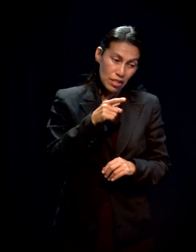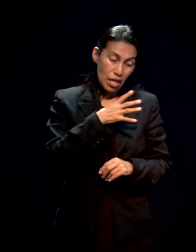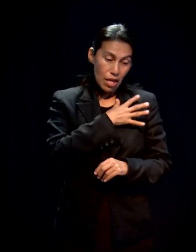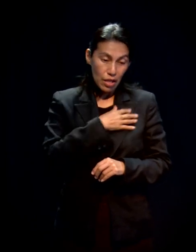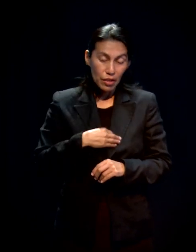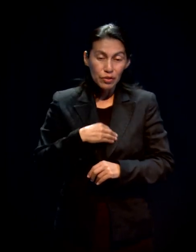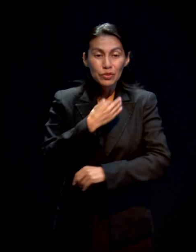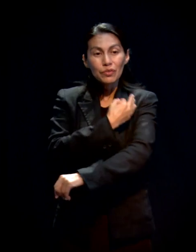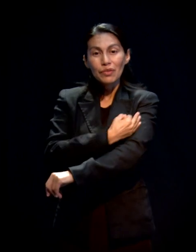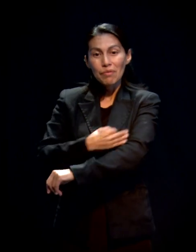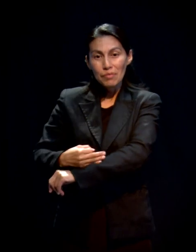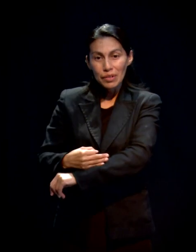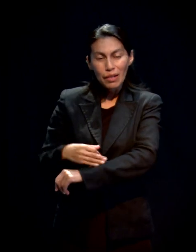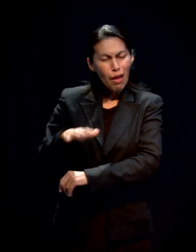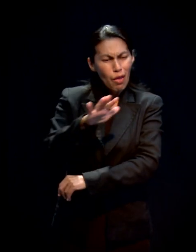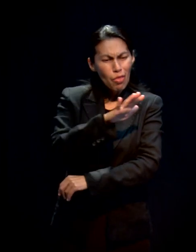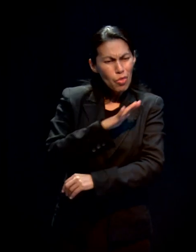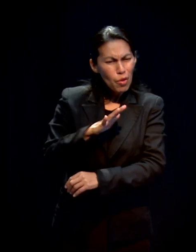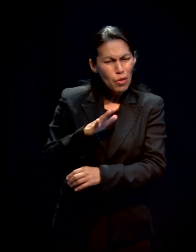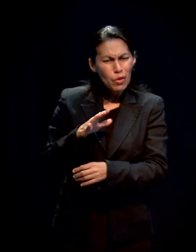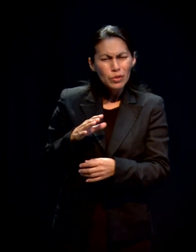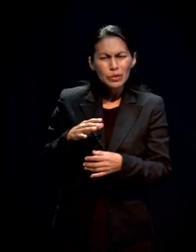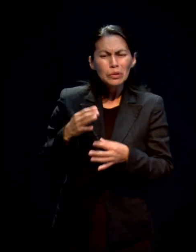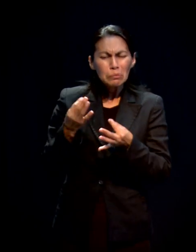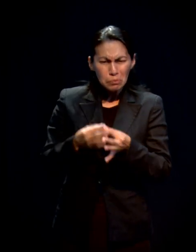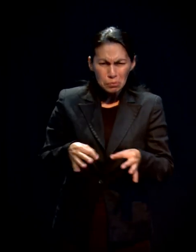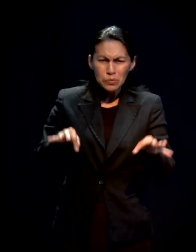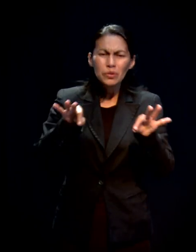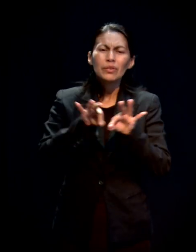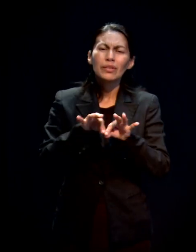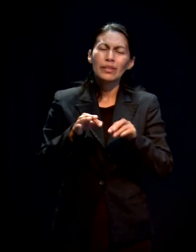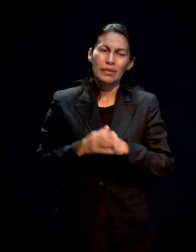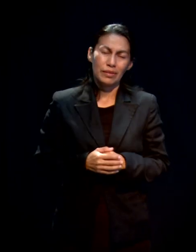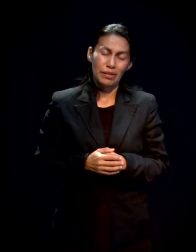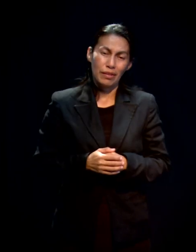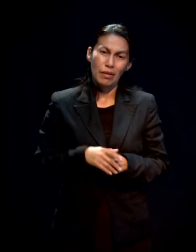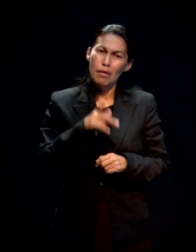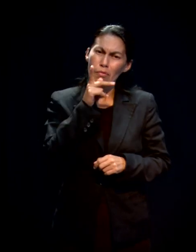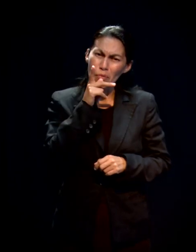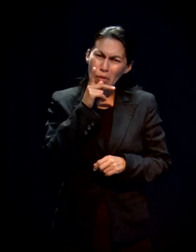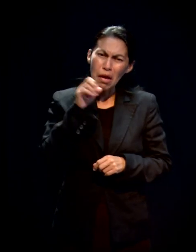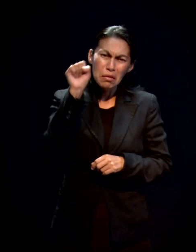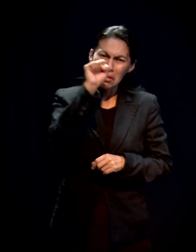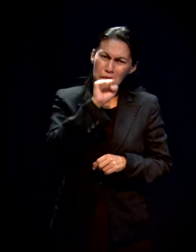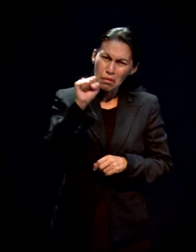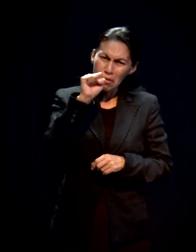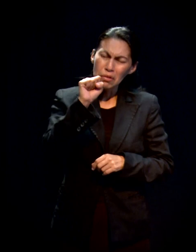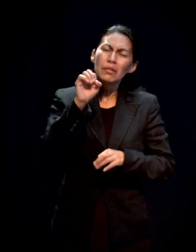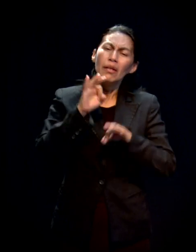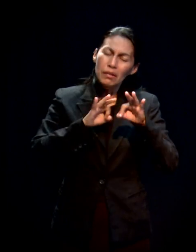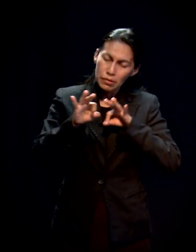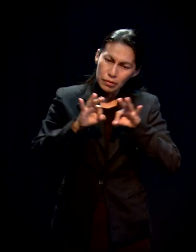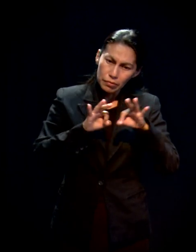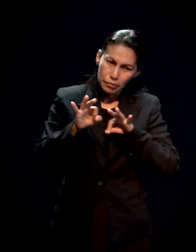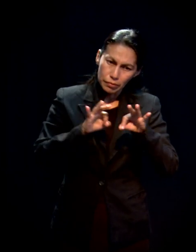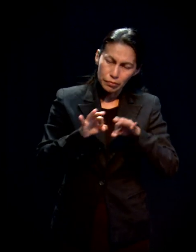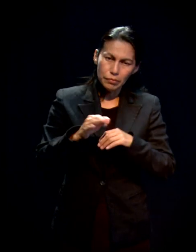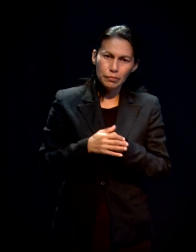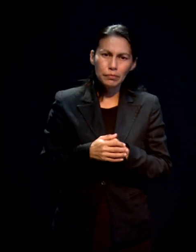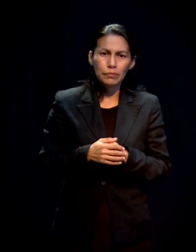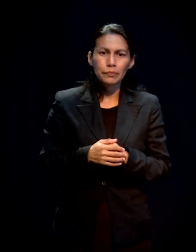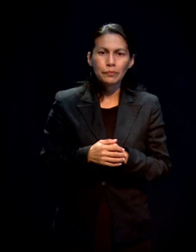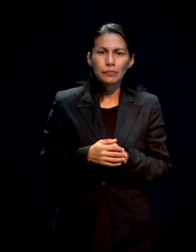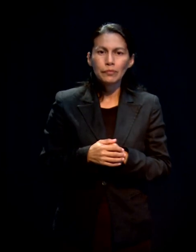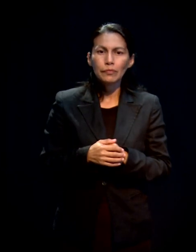importante sus hijos su familia y sobre todo dios y él trabajaba los sábados llegó un momento